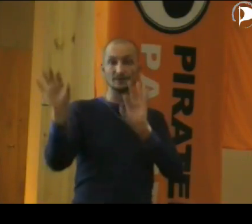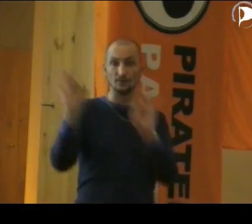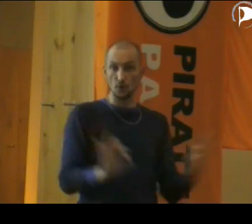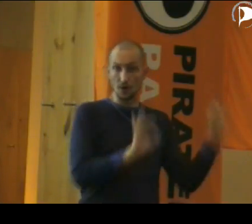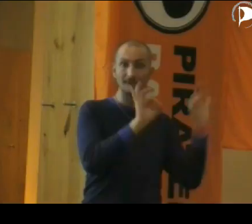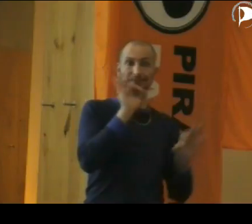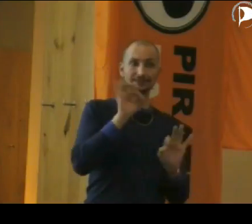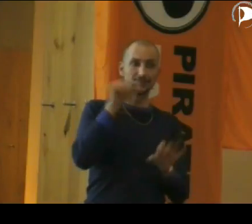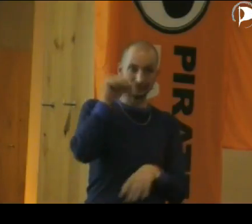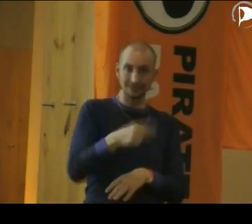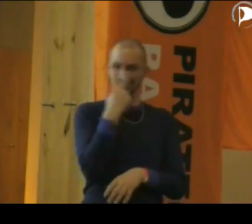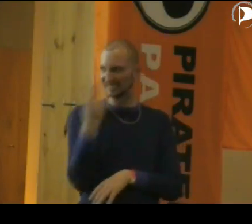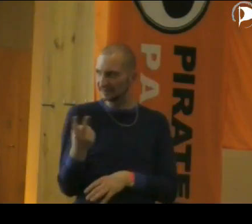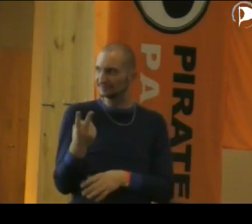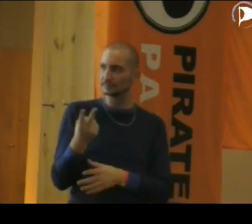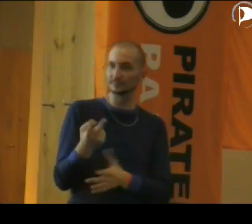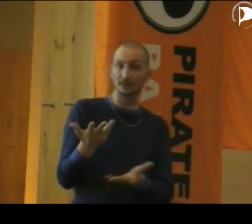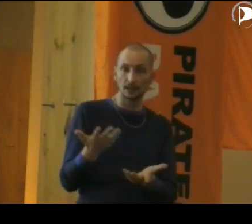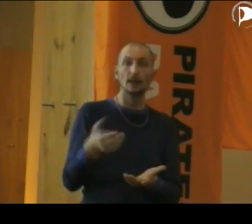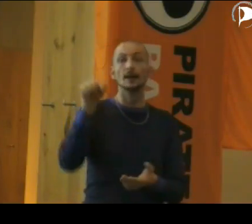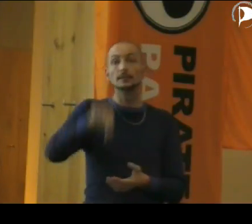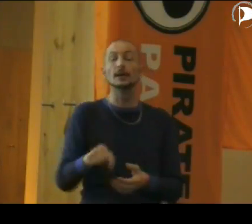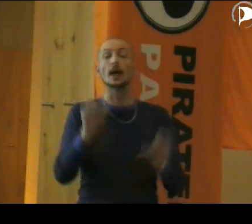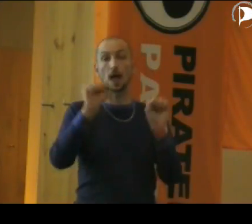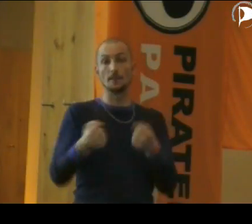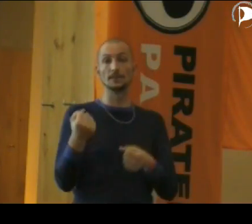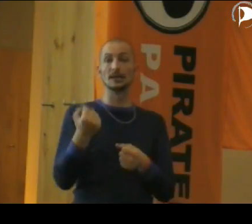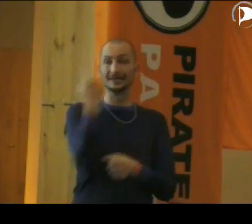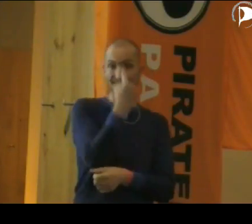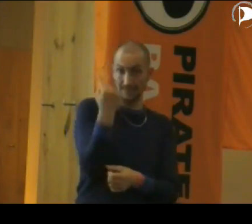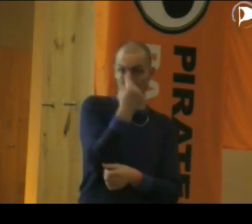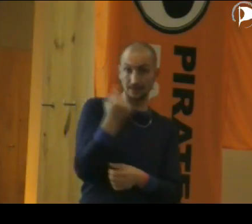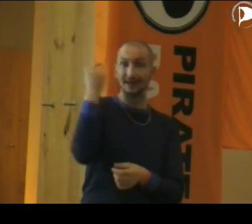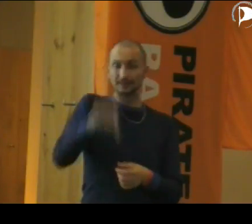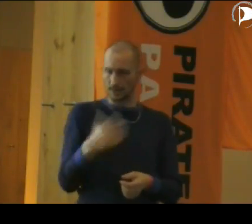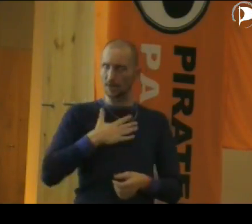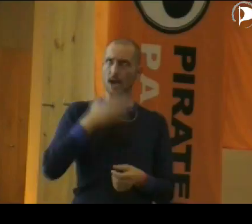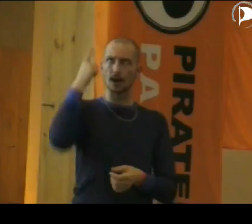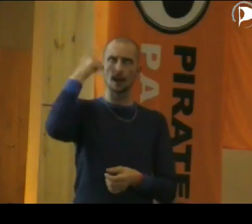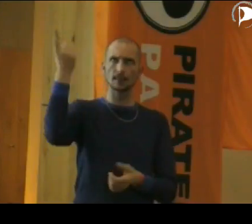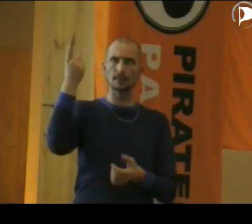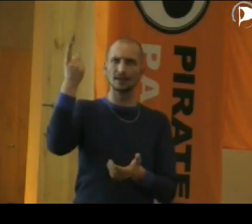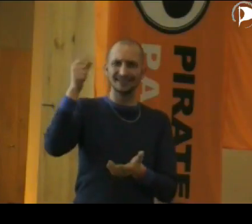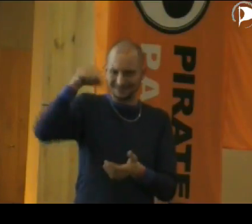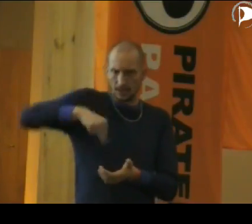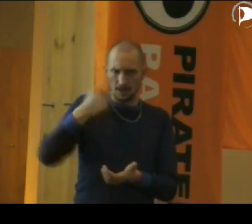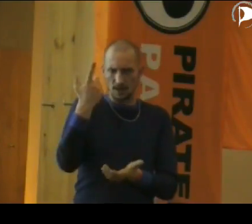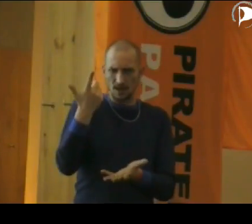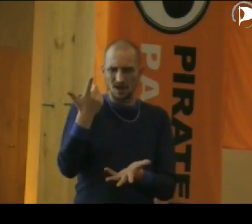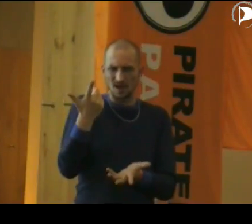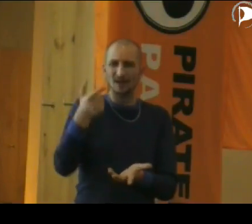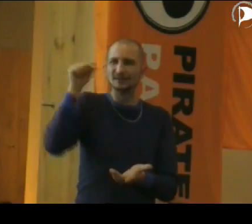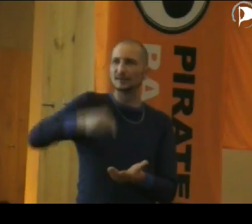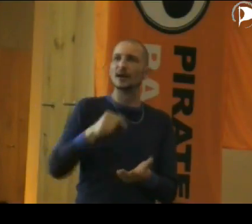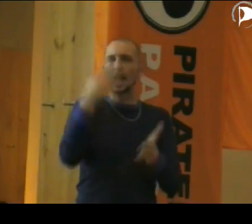ich habe zwar die nachfrage nach ihrer amtszeit nach meinem kenntnisstand warst du an die maximal die hälfte der vorstellung